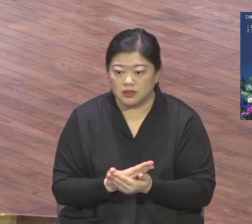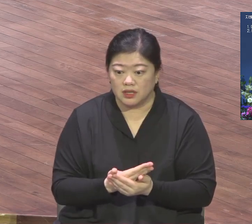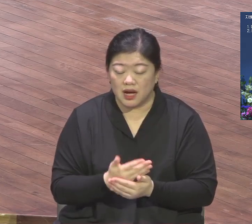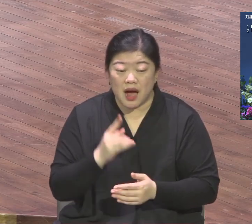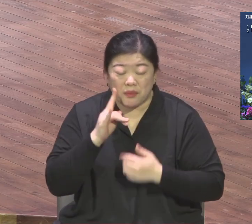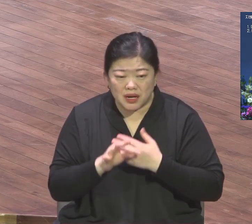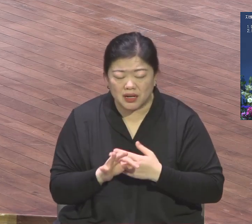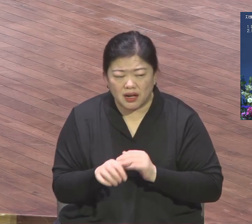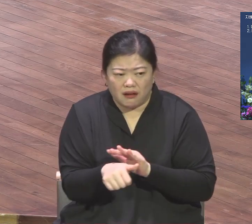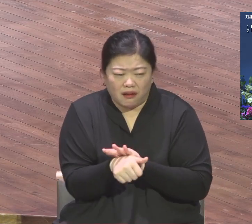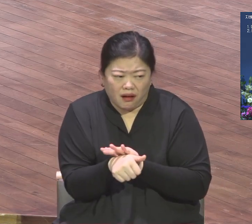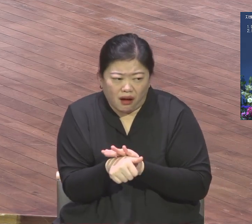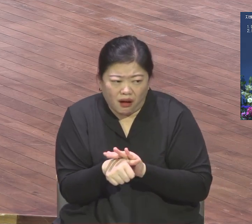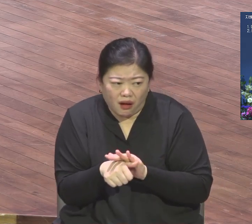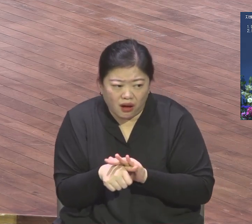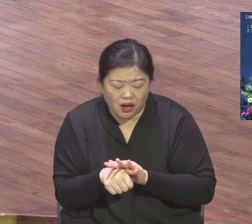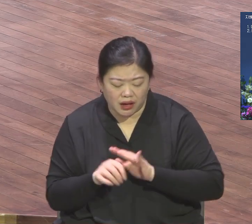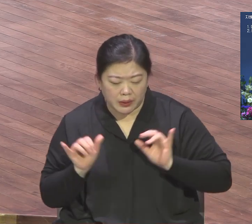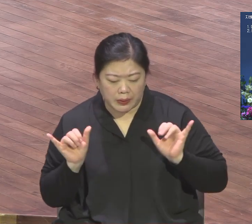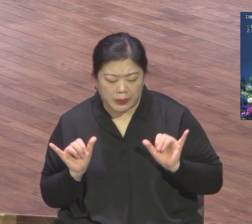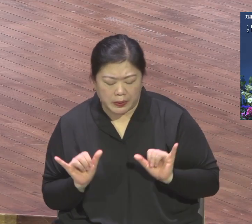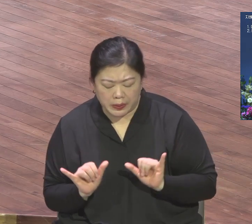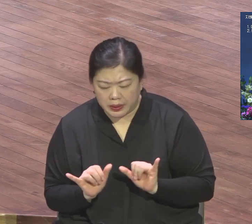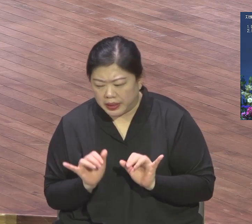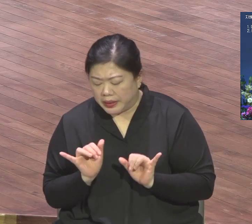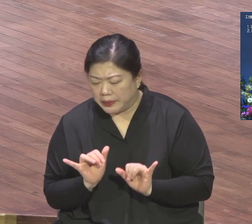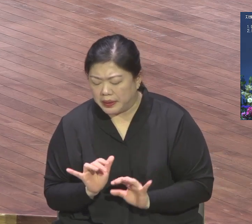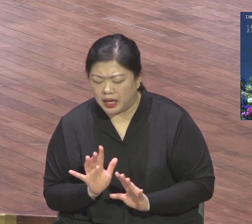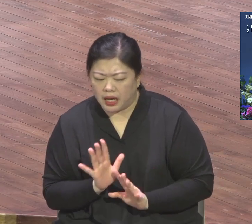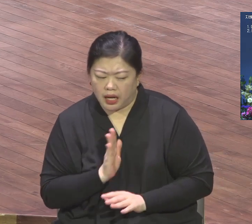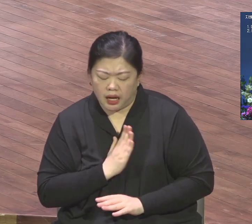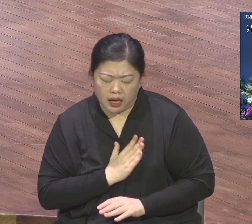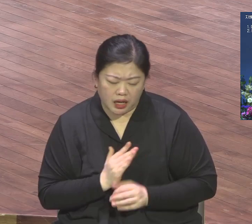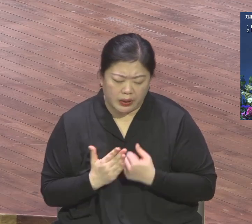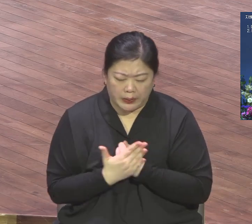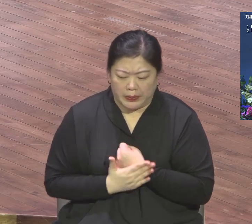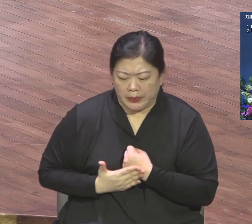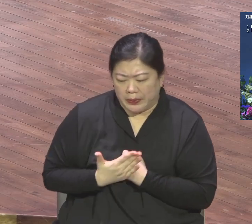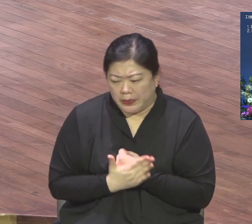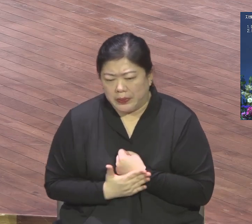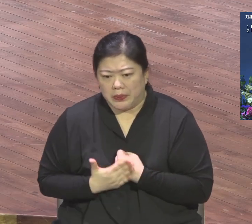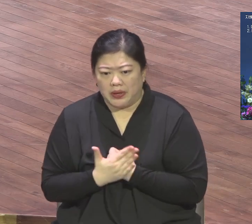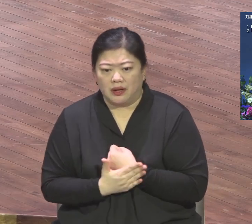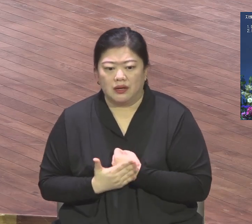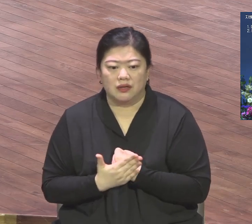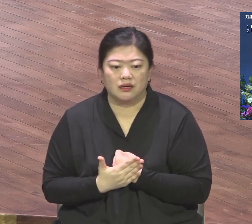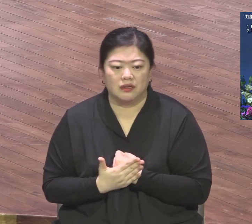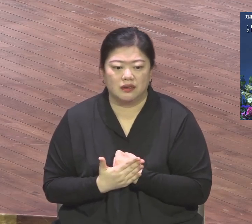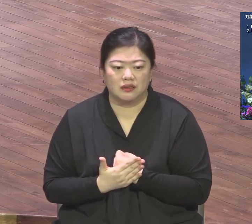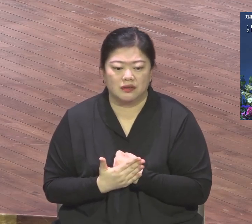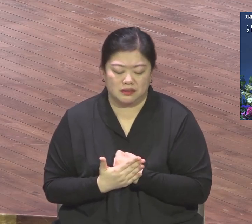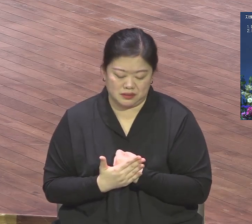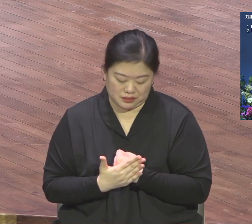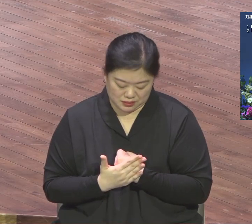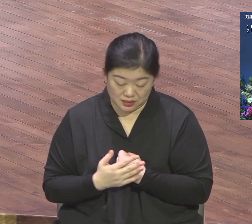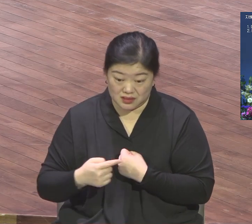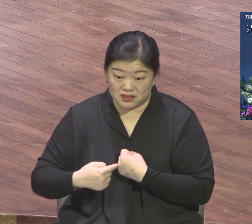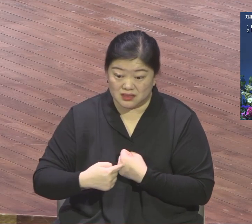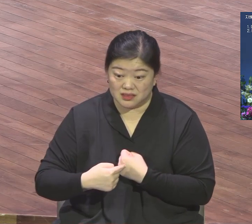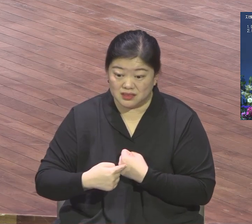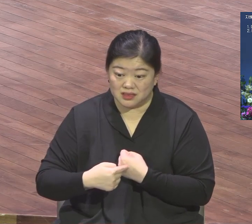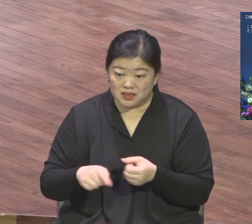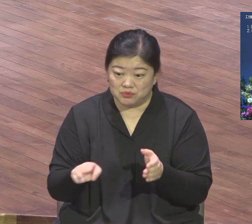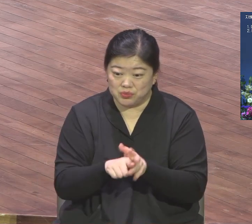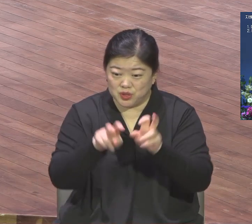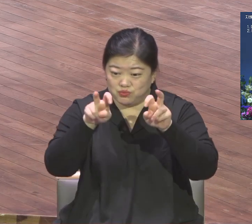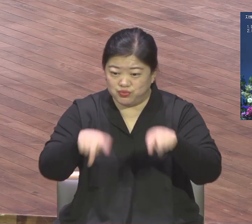사람은 소극적이고 저 사람은 소심하고 저 사람은 상처 잘 받고 그건 엄청나게 부실한 자세예요. 그건